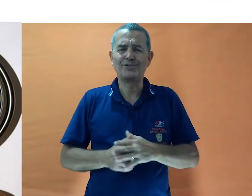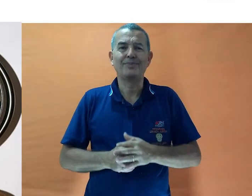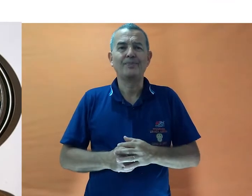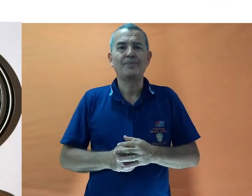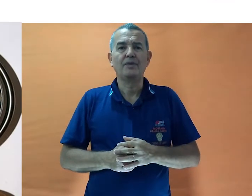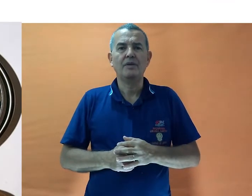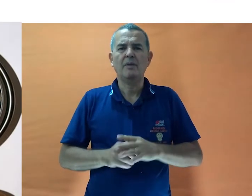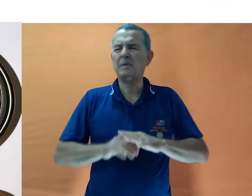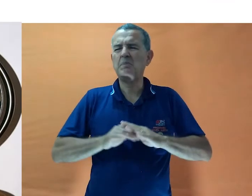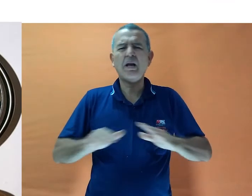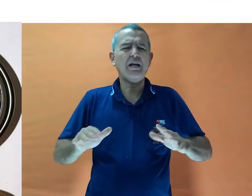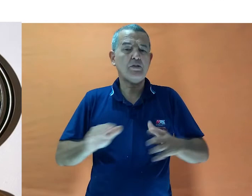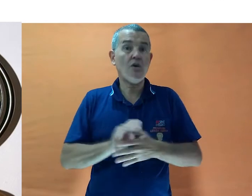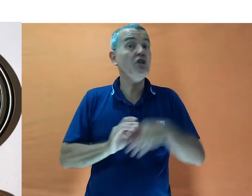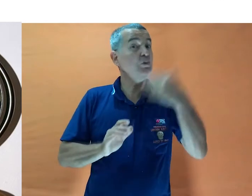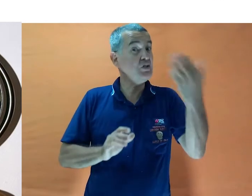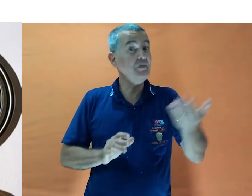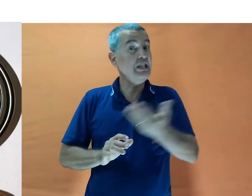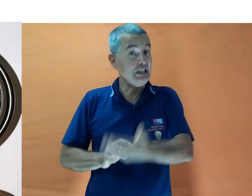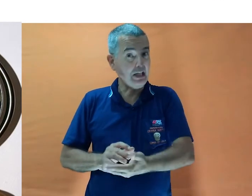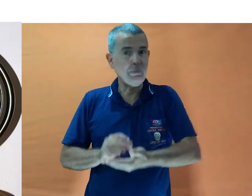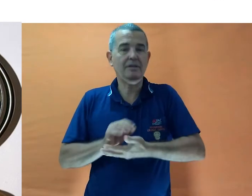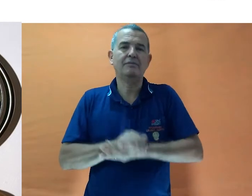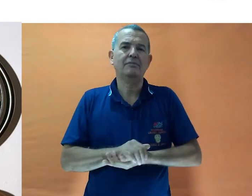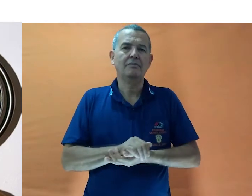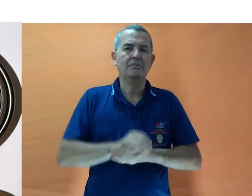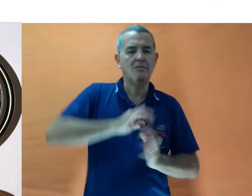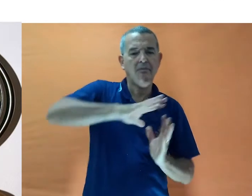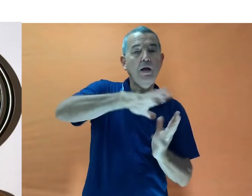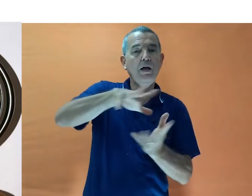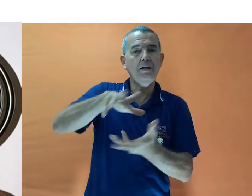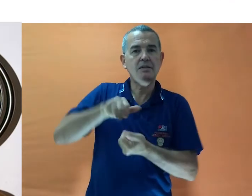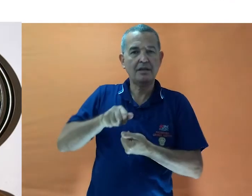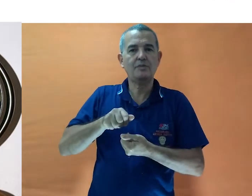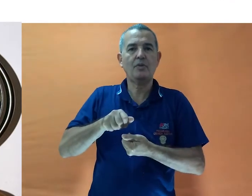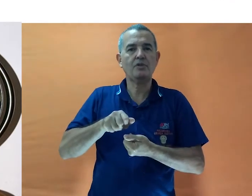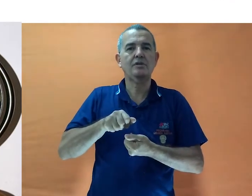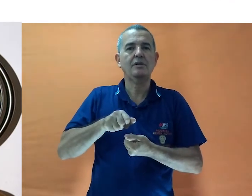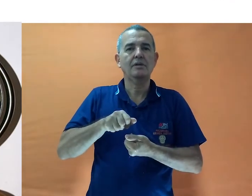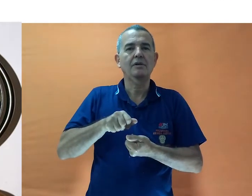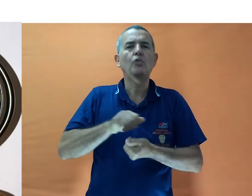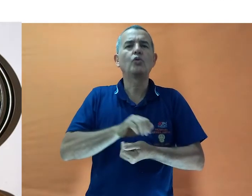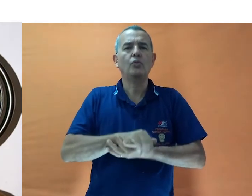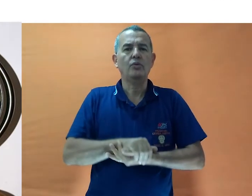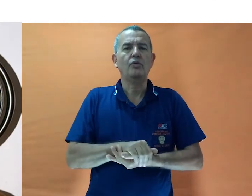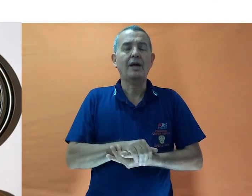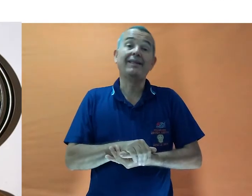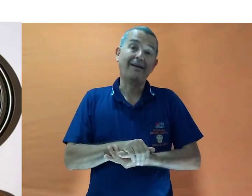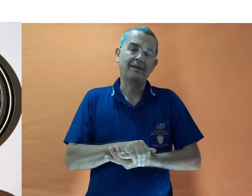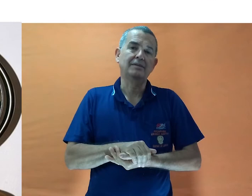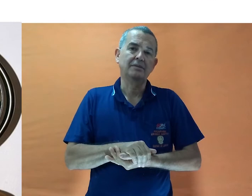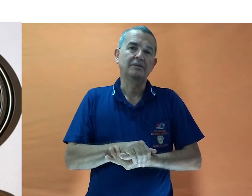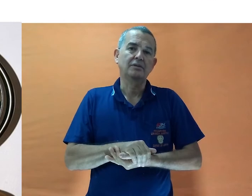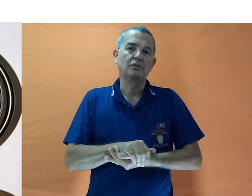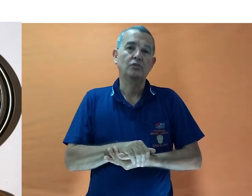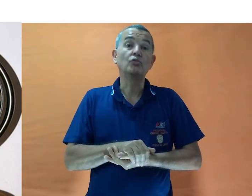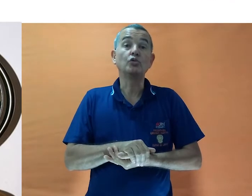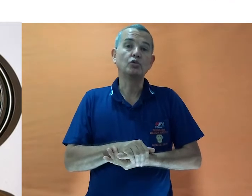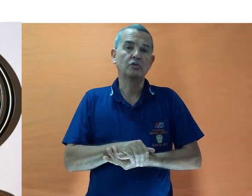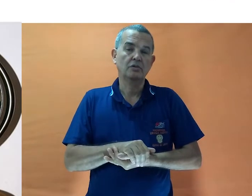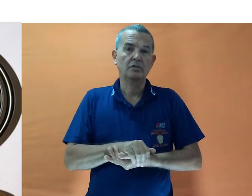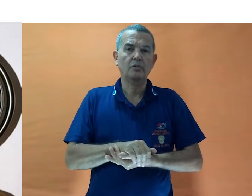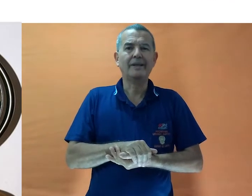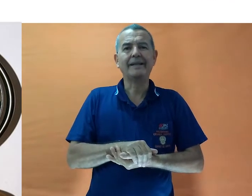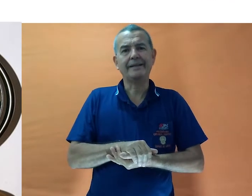vários. Primeira resposta, inclusive de intérprete, é esta resposta. A Terra, o